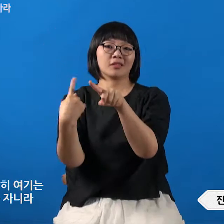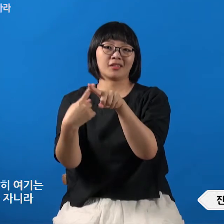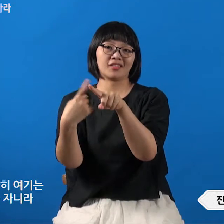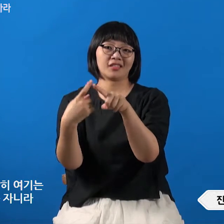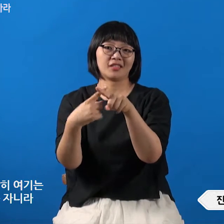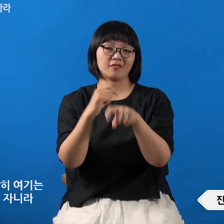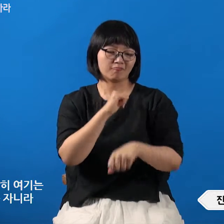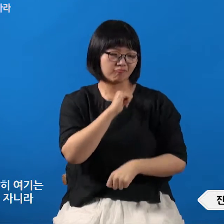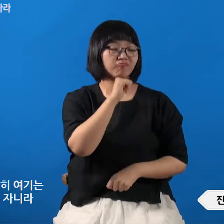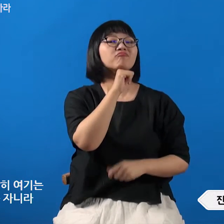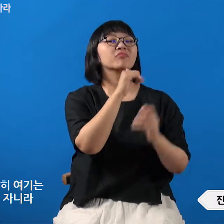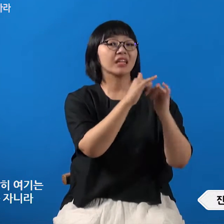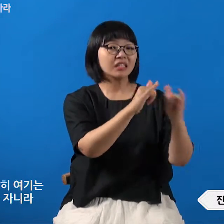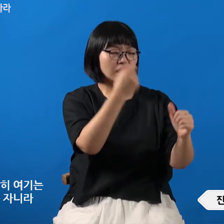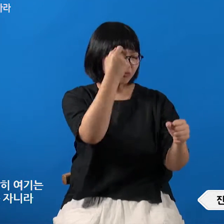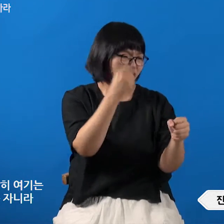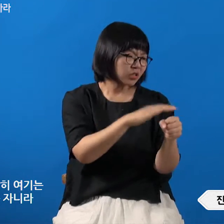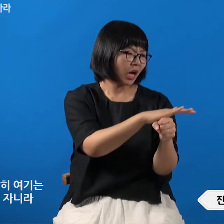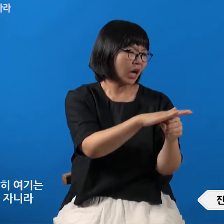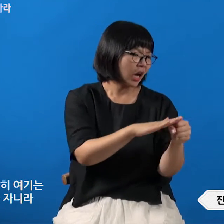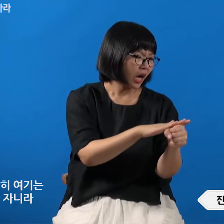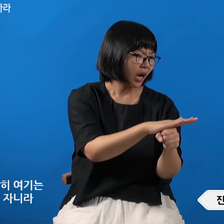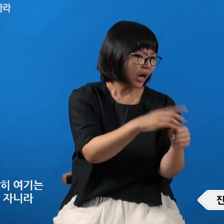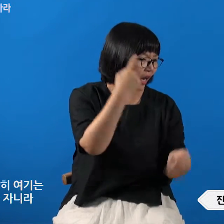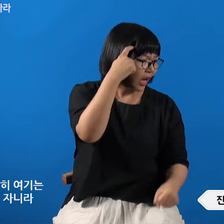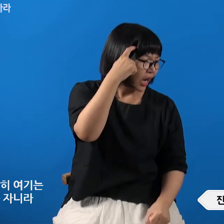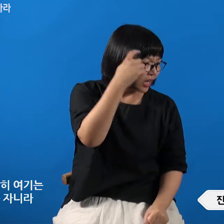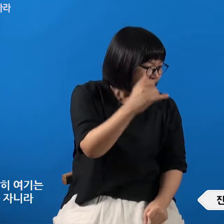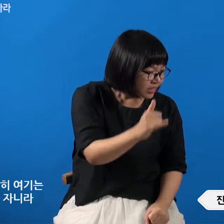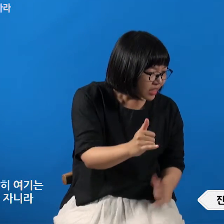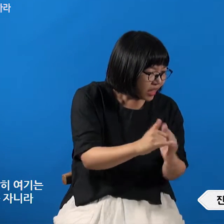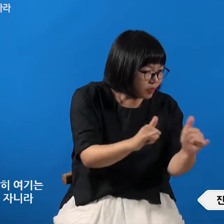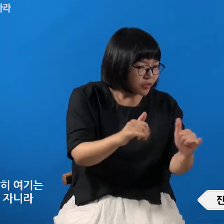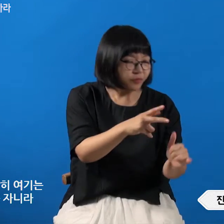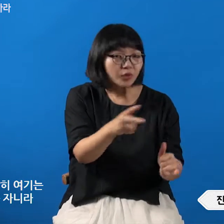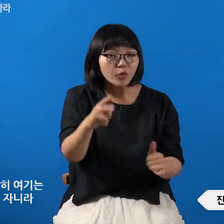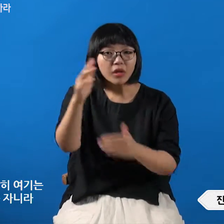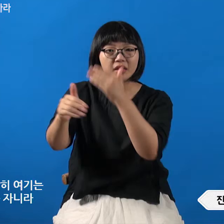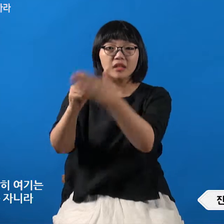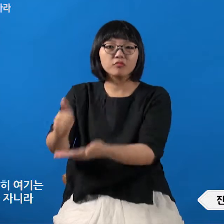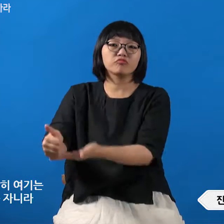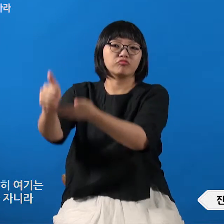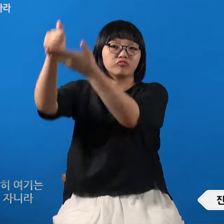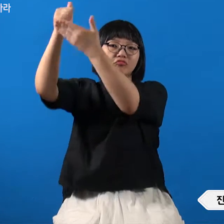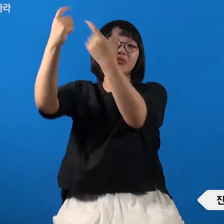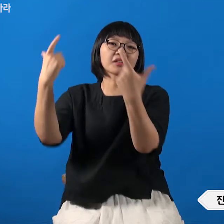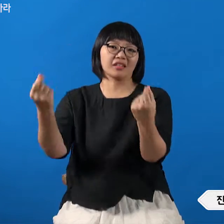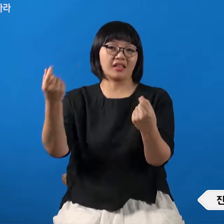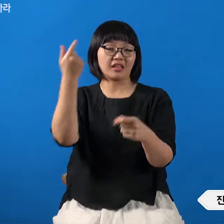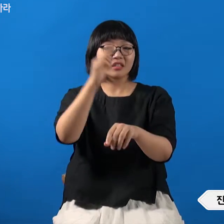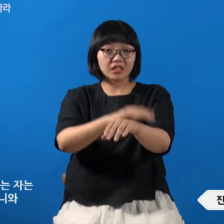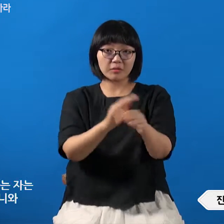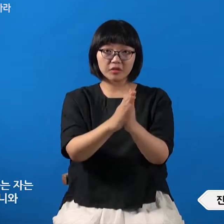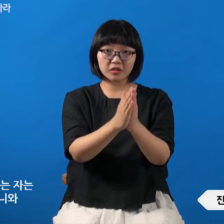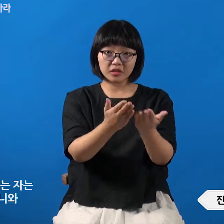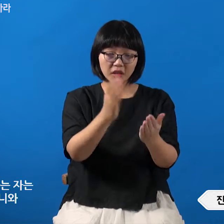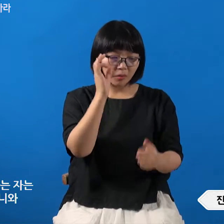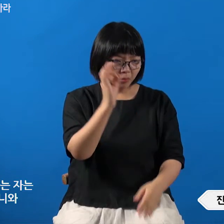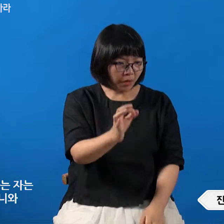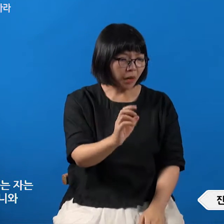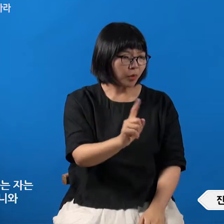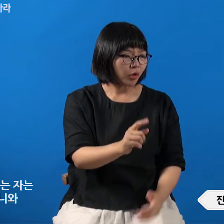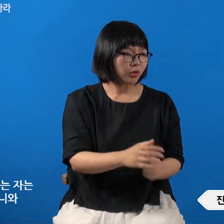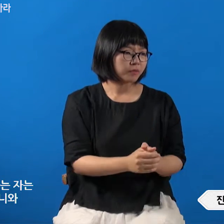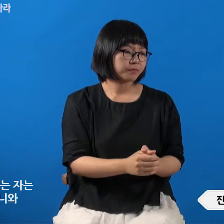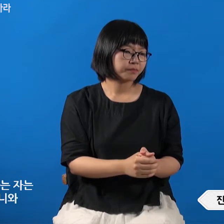여기는 자는 주를 공경하는 자니라. 잠언 28장입니다. 가난한 자를 구제하는 자는 궁핍하지